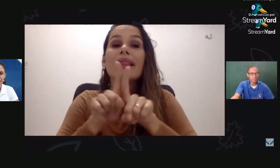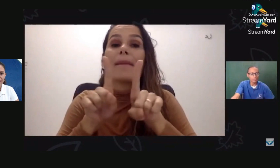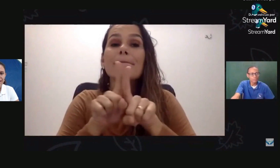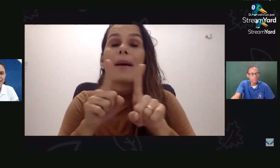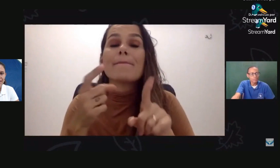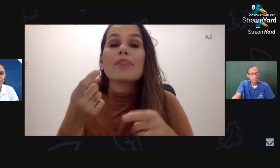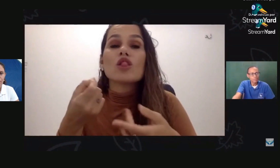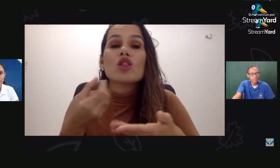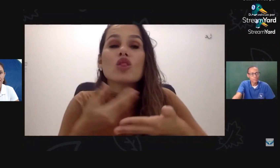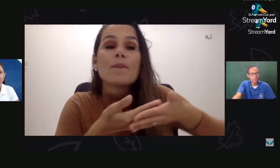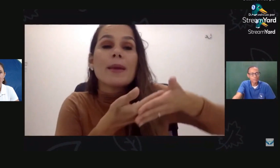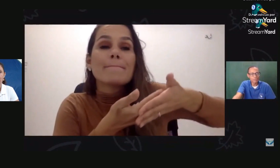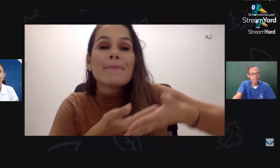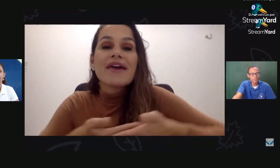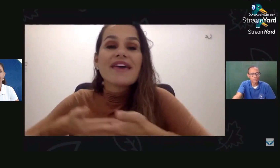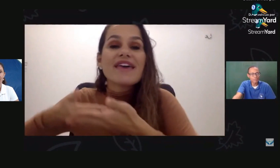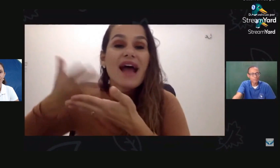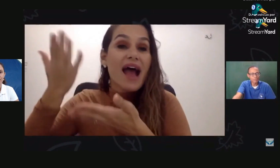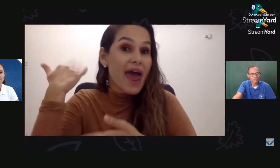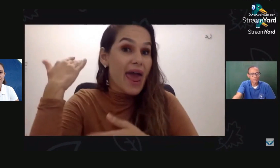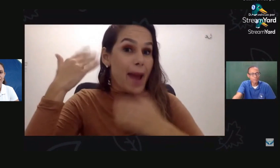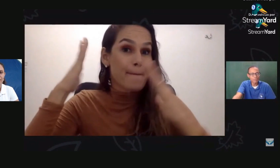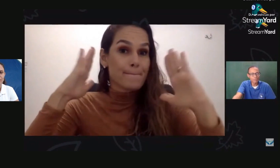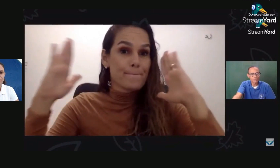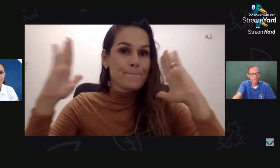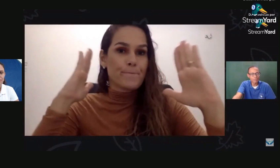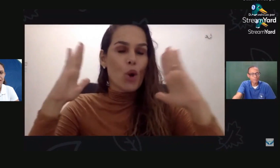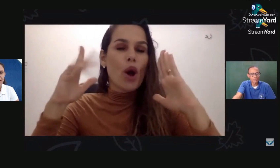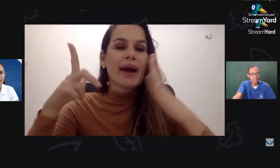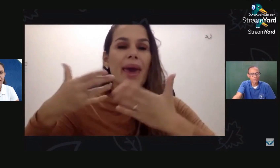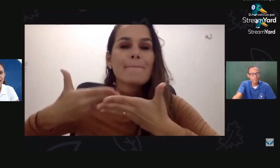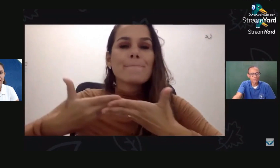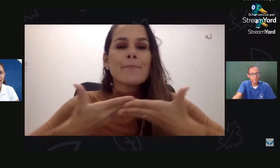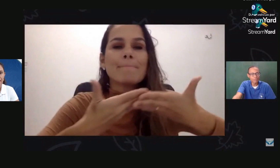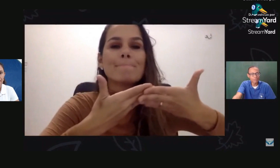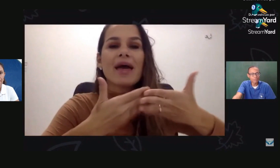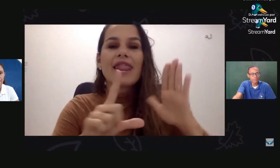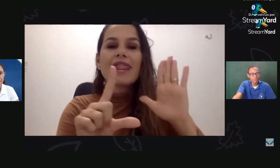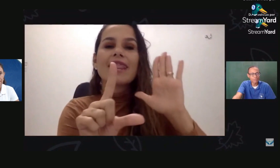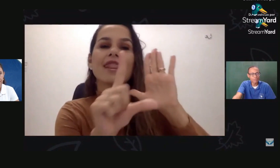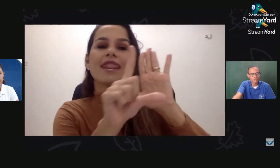foram incrivelmente alcançando.